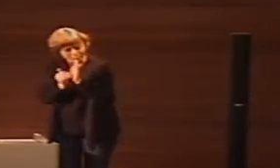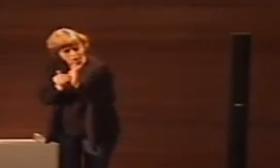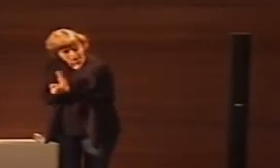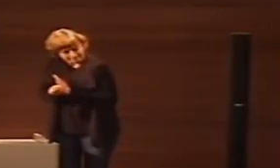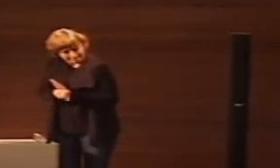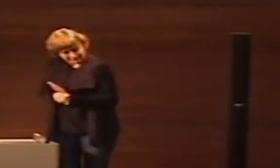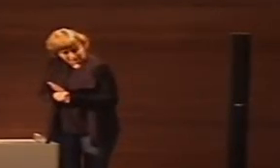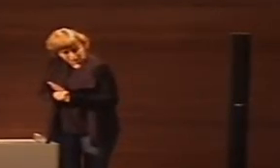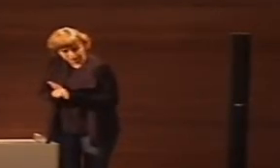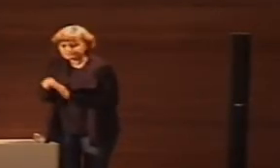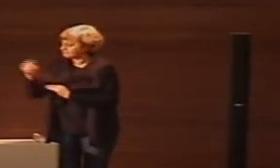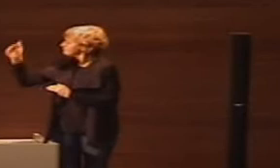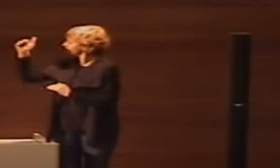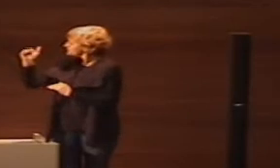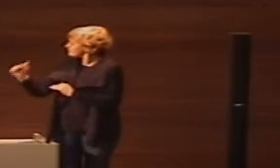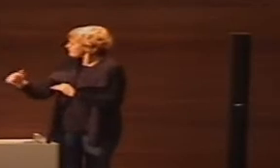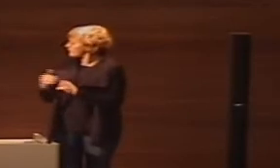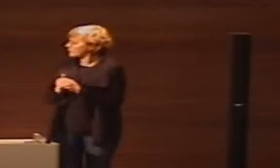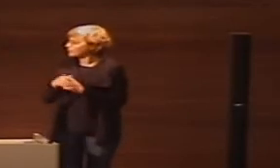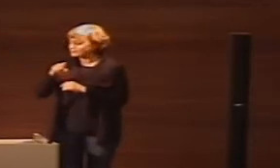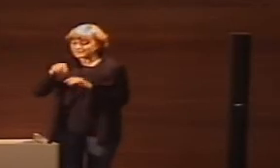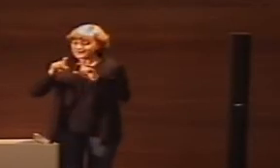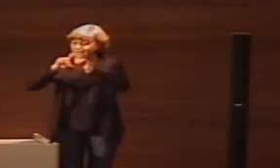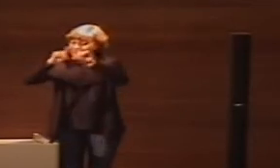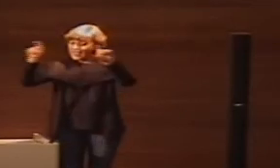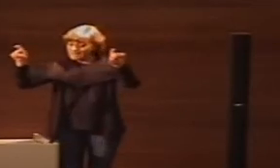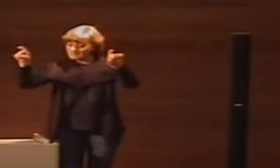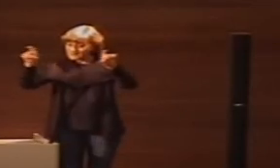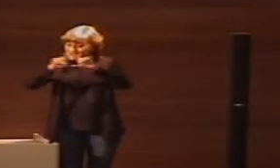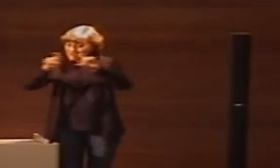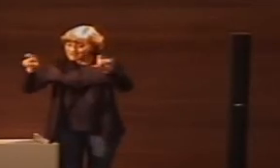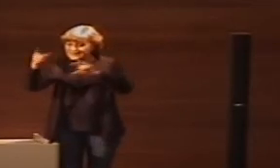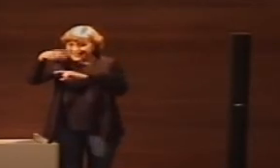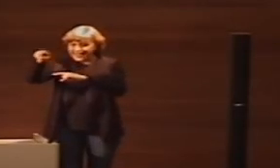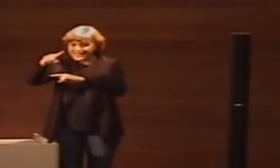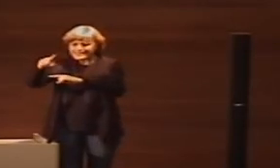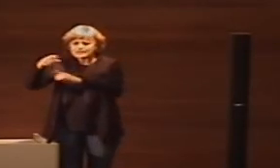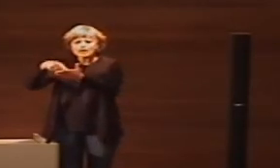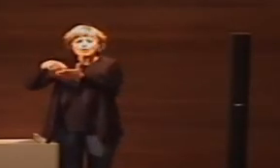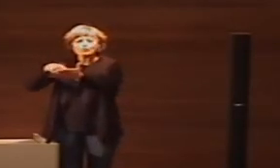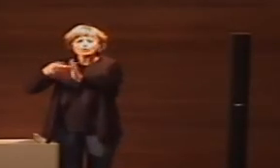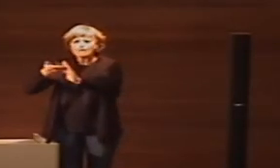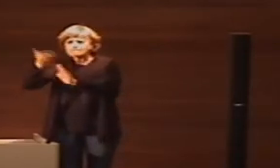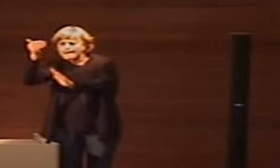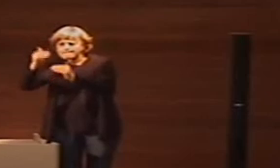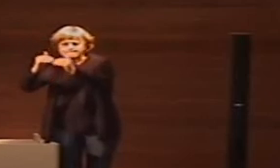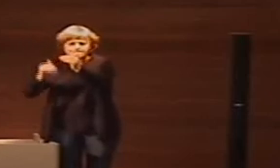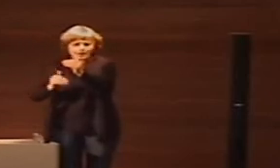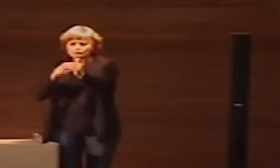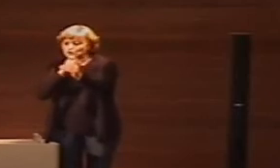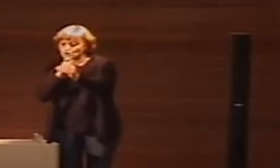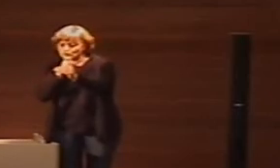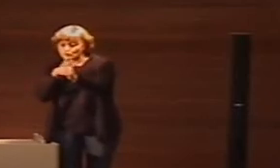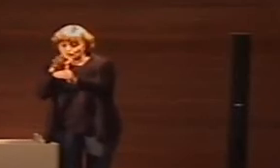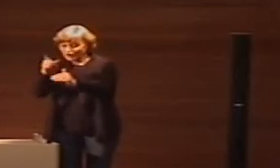que seguir viendo cómo funciona, cómo condicionar el pago a las empresas concesionarias a que alcancen resultados de